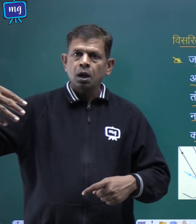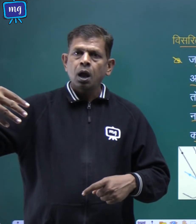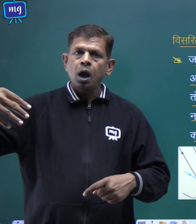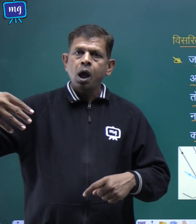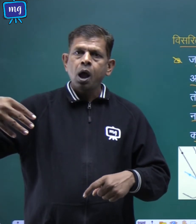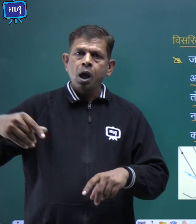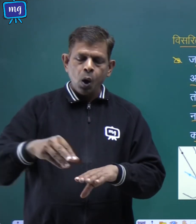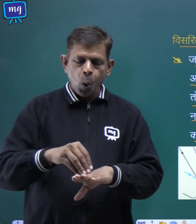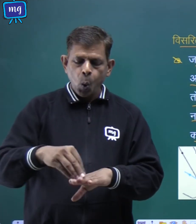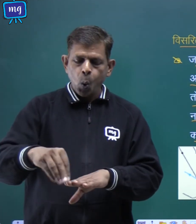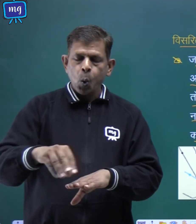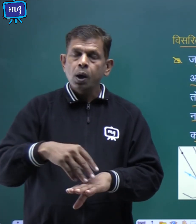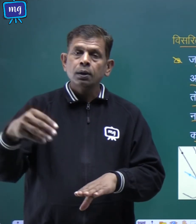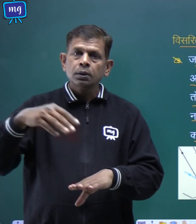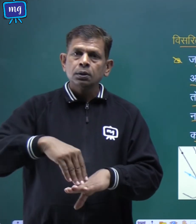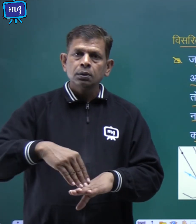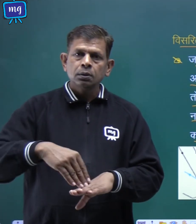खुरदरी सतह से